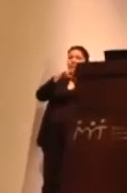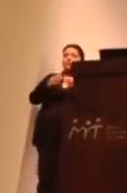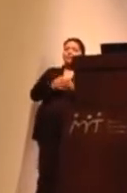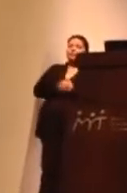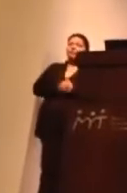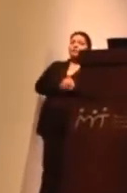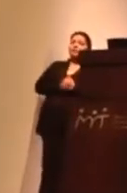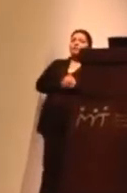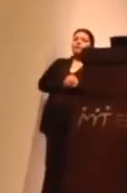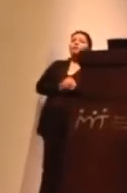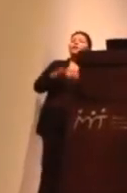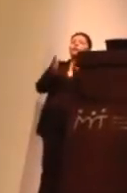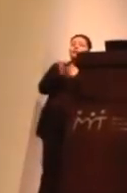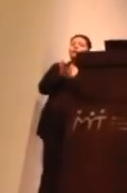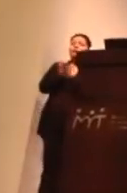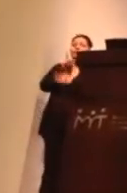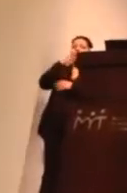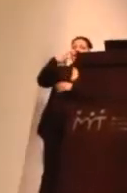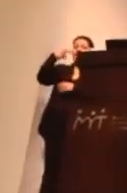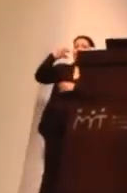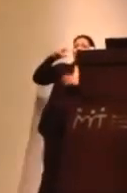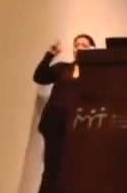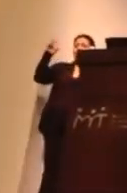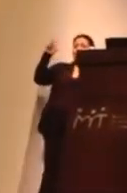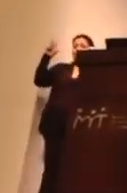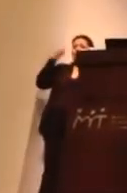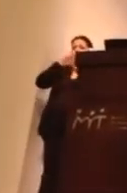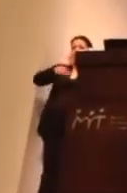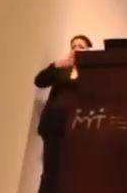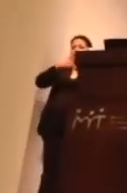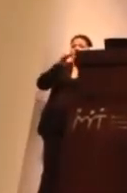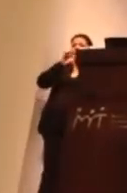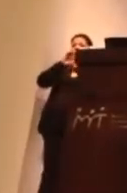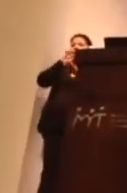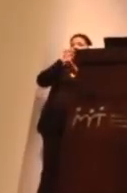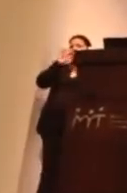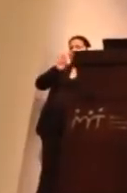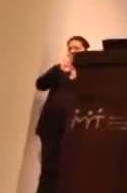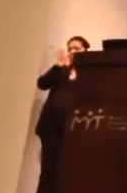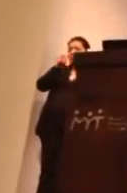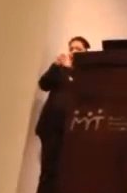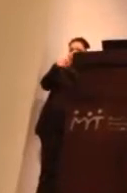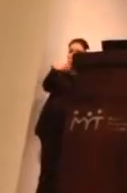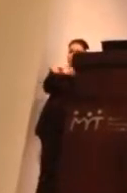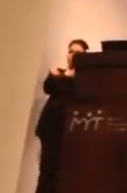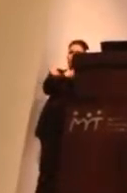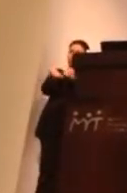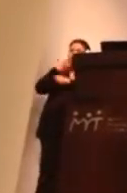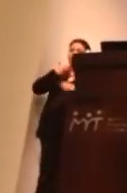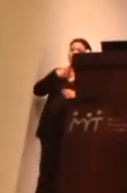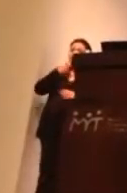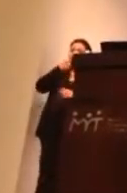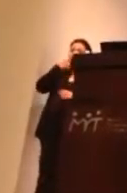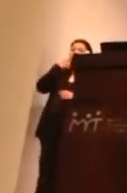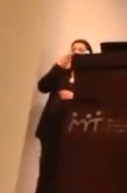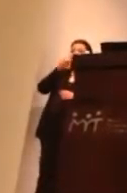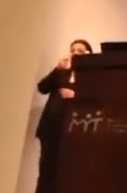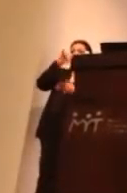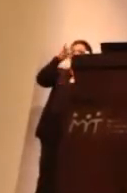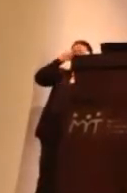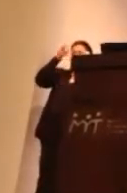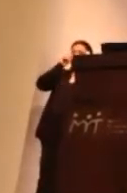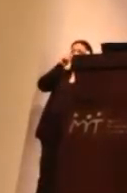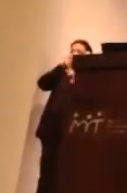Entonces, la impulsividad también puede ser un tema de falta de manejo de emociones. Y eso lo tenemos que checar muy bien cuando